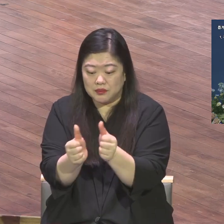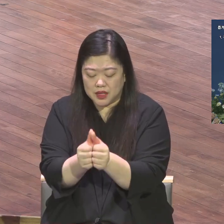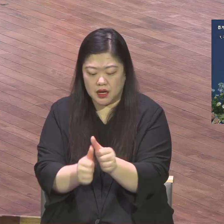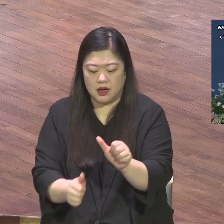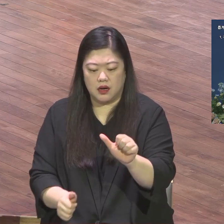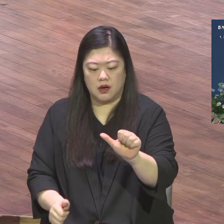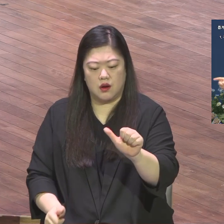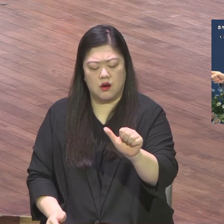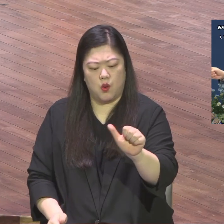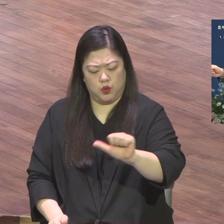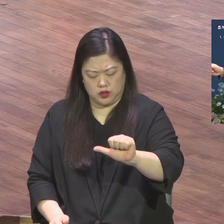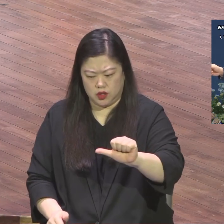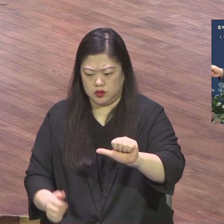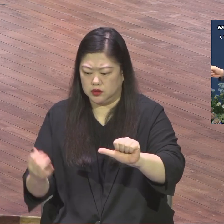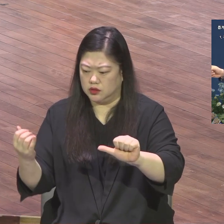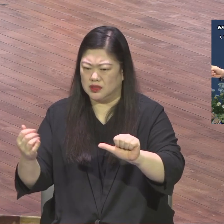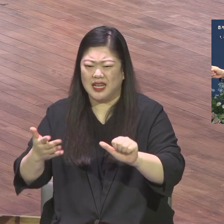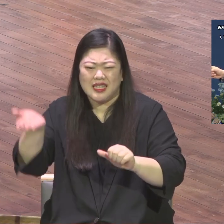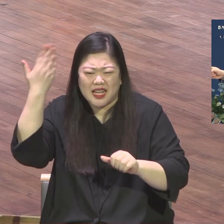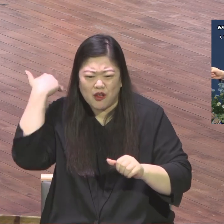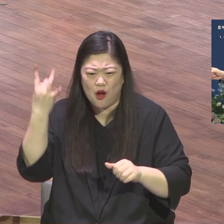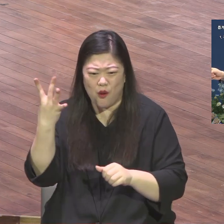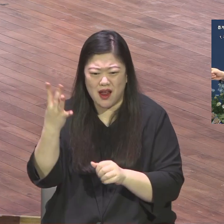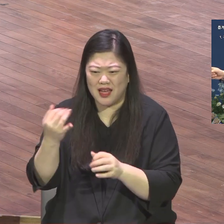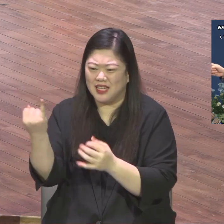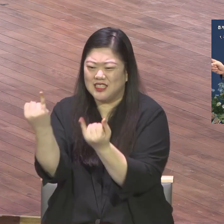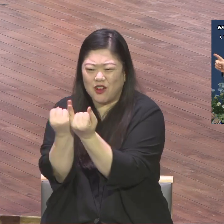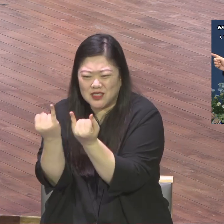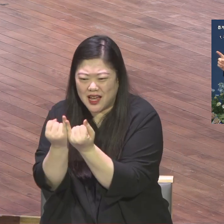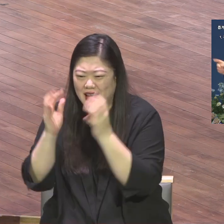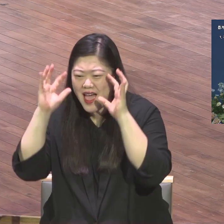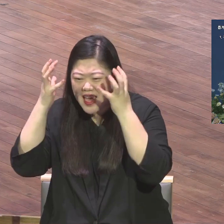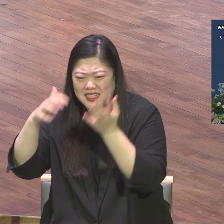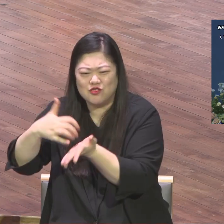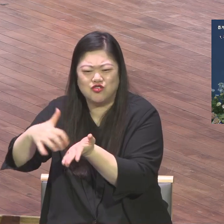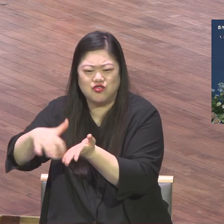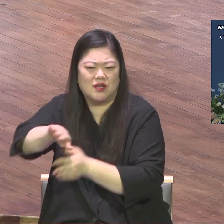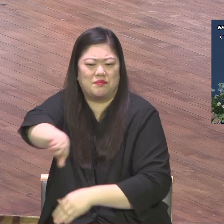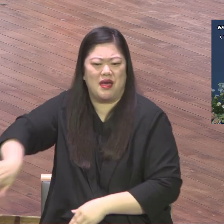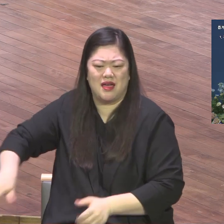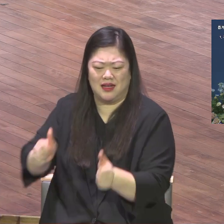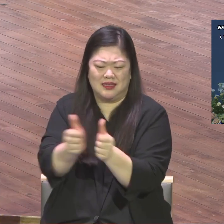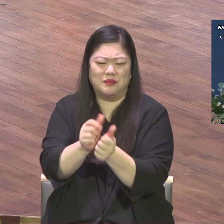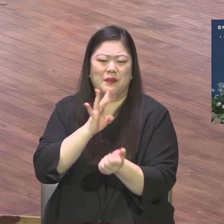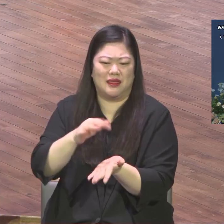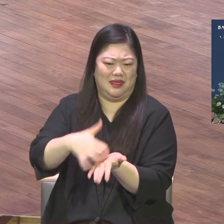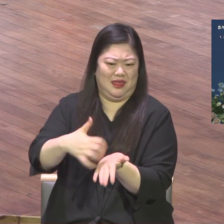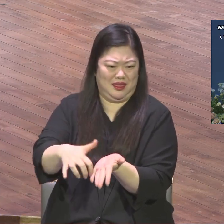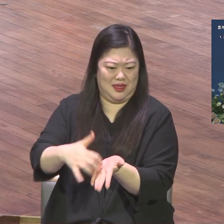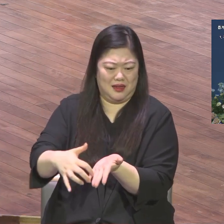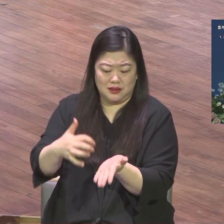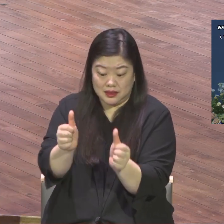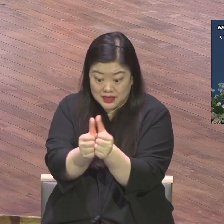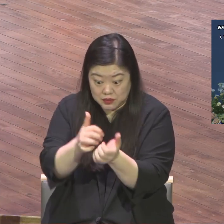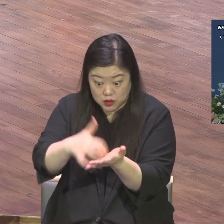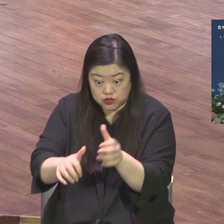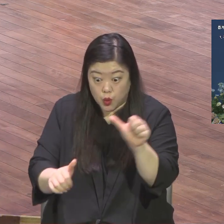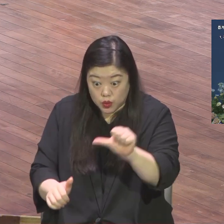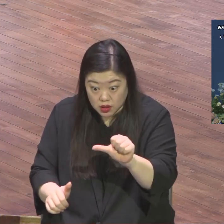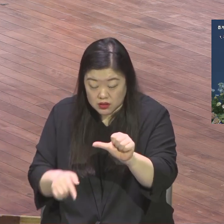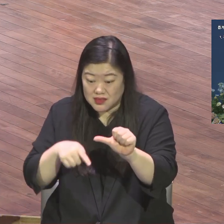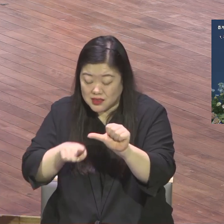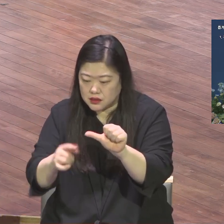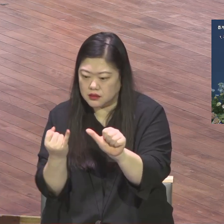아이들을 포함한 몇만 명. 그 당시 숫자가 얼마 되지 않아? 지금 1,000만도 안 됩니다. 이스라엘 통틀어 봐야 800만인데 그